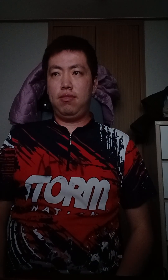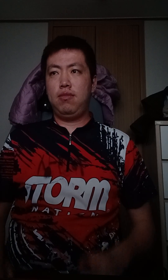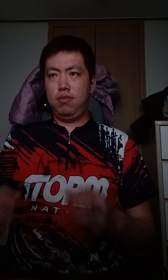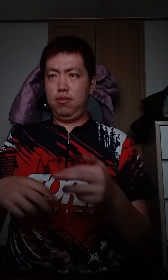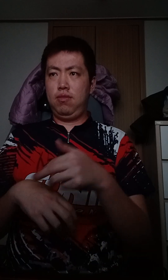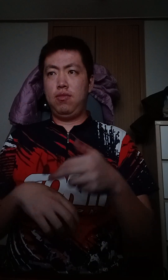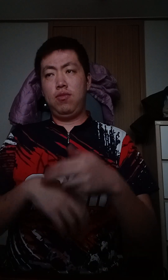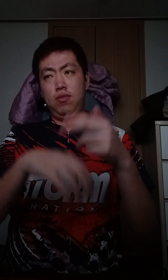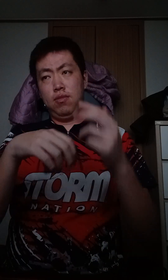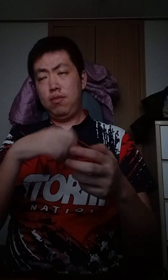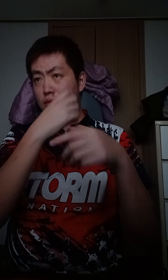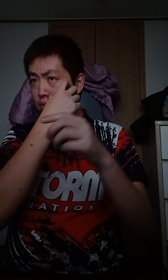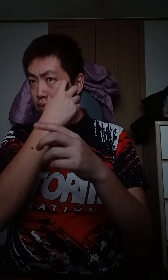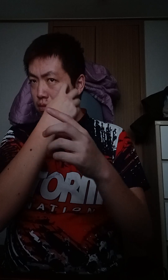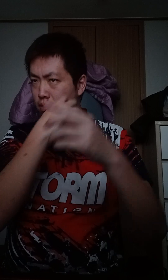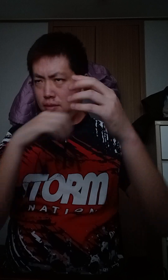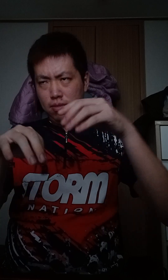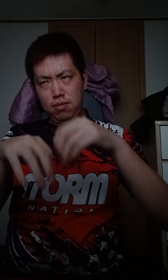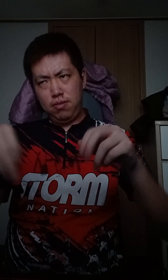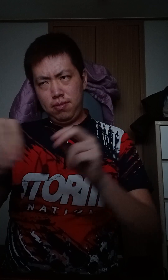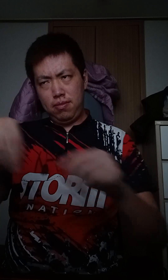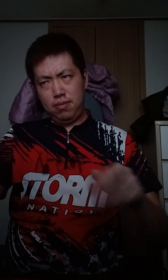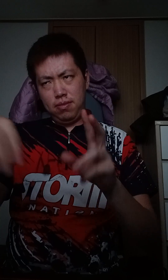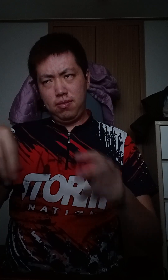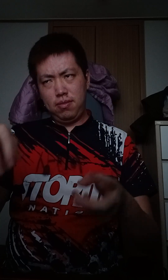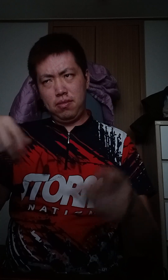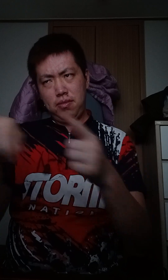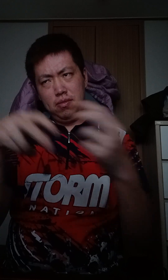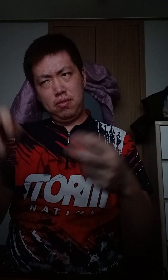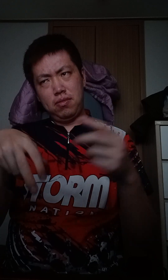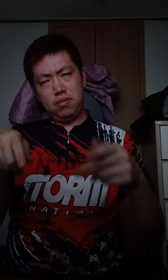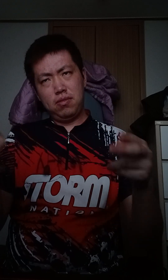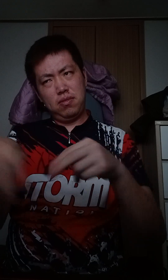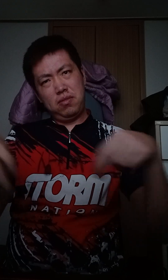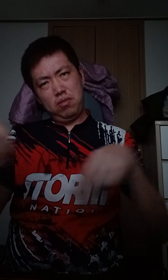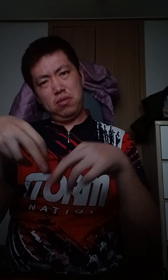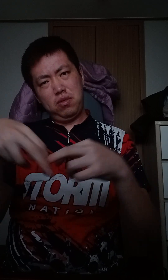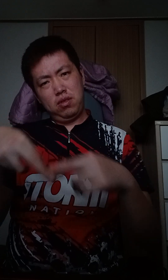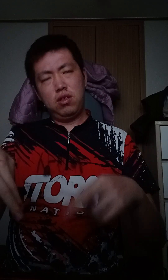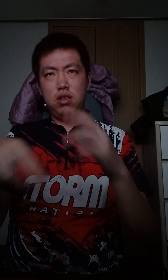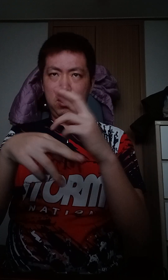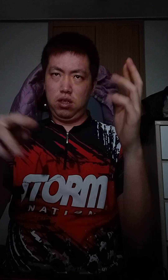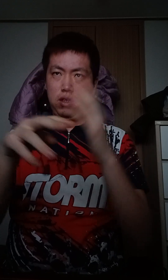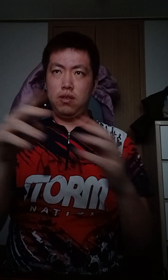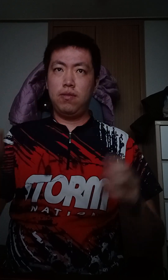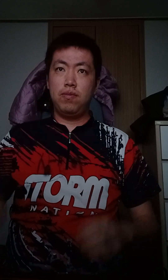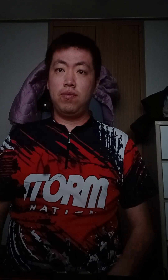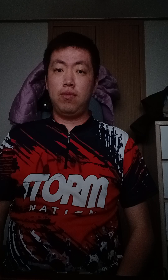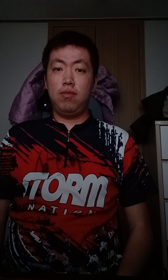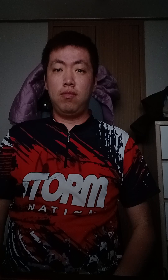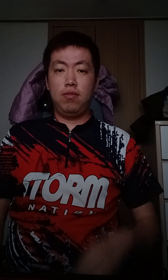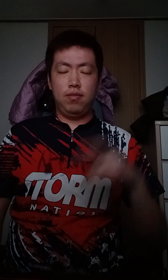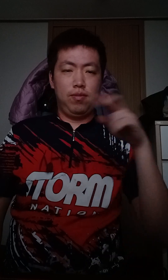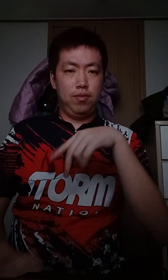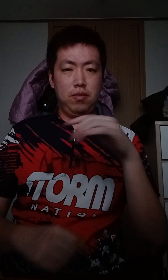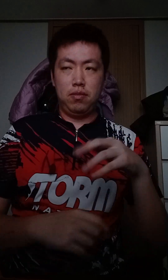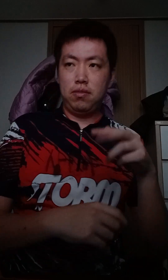멈춰선 화물차가 크게 부서져 있고 그 뒤에 또 다른 화물차는 사실상 완파된 상태입니다. 도로를 가로막은